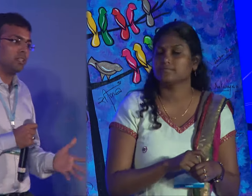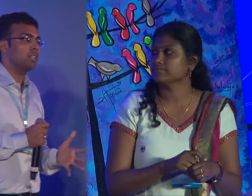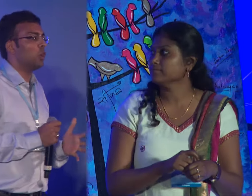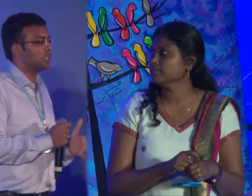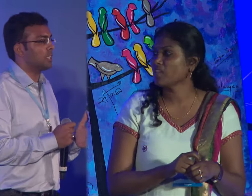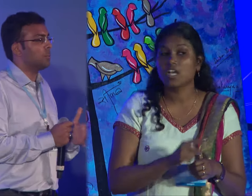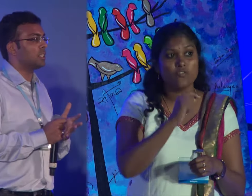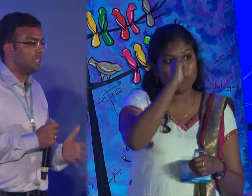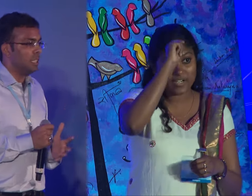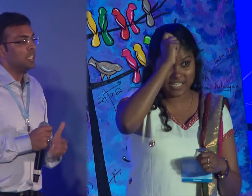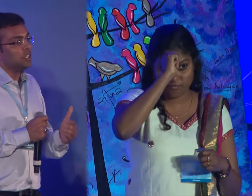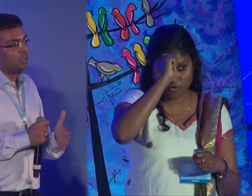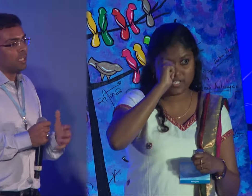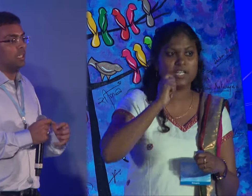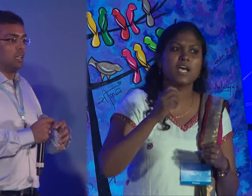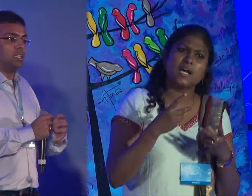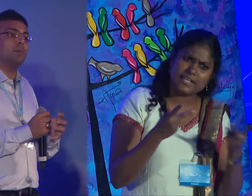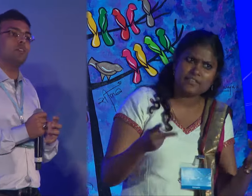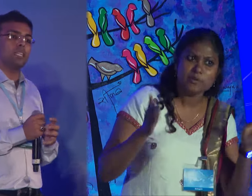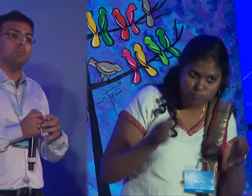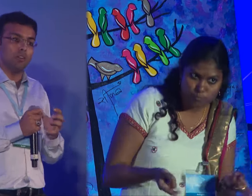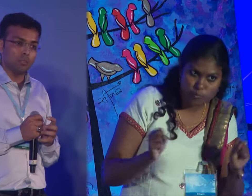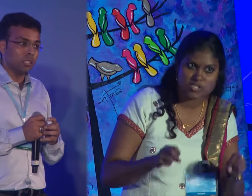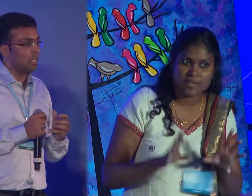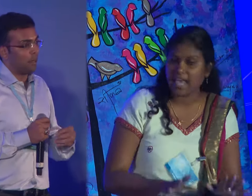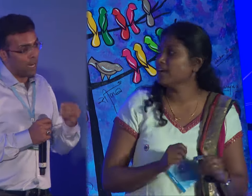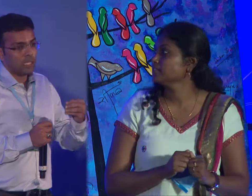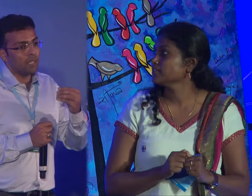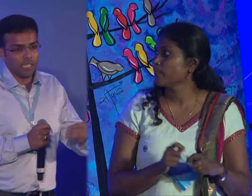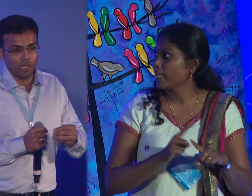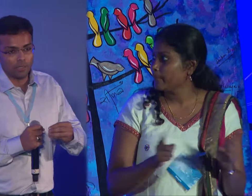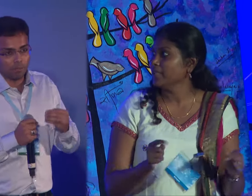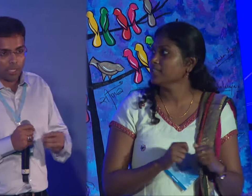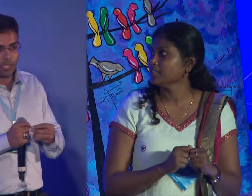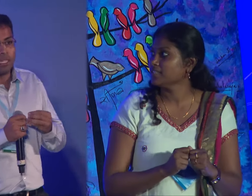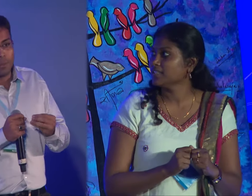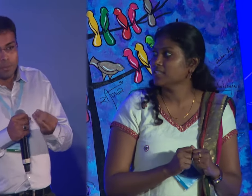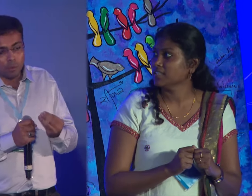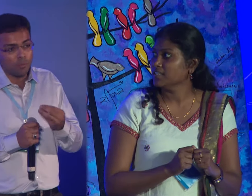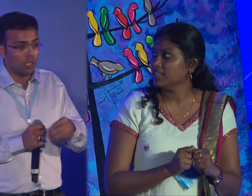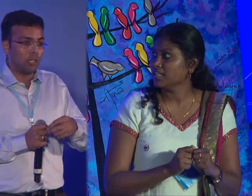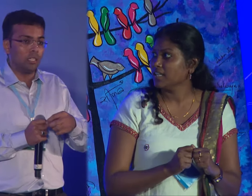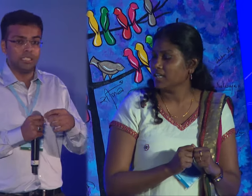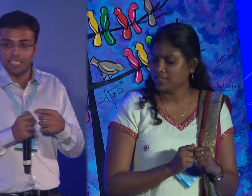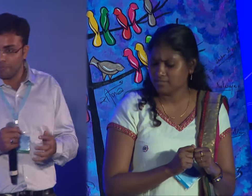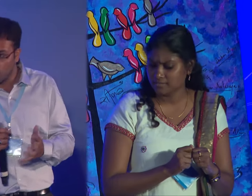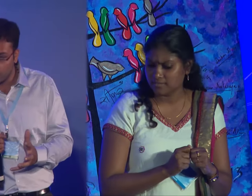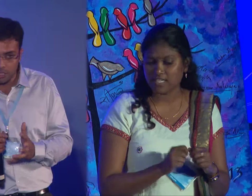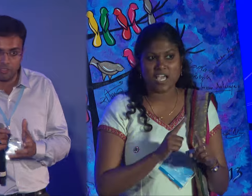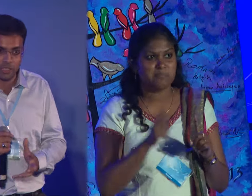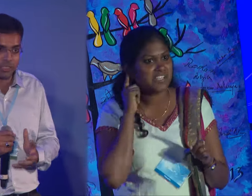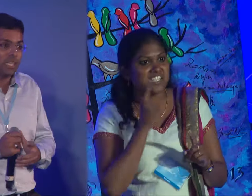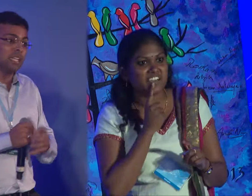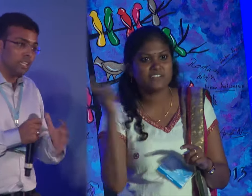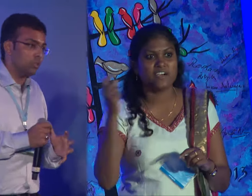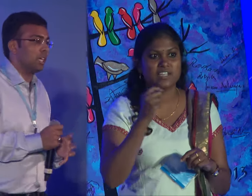तो इंटरनेशनली बहुत सारे एग्जांपल्स हैं जिन्होंने डिसेबल होने के बावजूद पार्टिसिपेट किया हुआ है, पर अपनी डेफ ब्यूरोक्रेसी